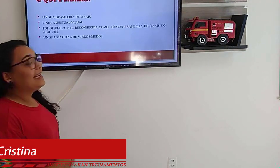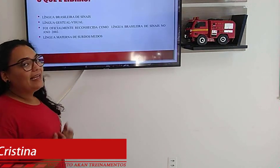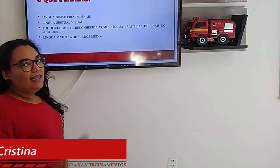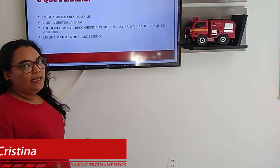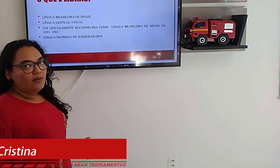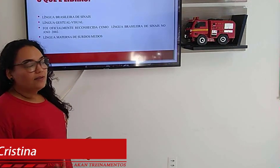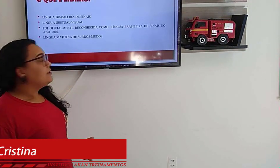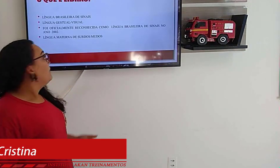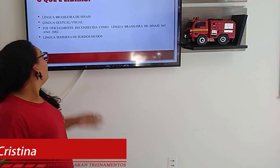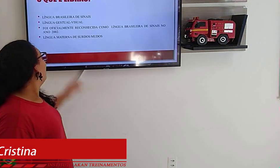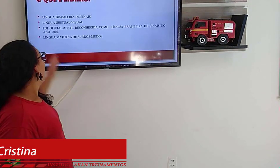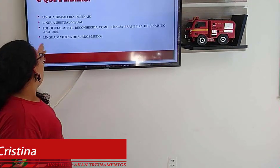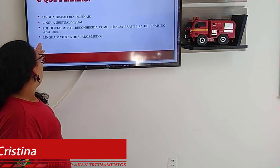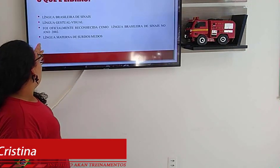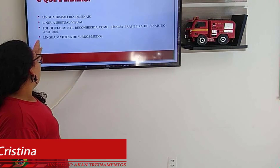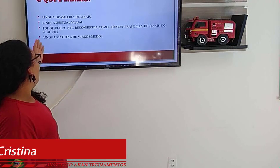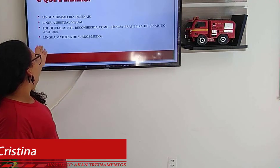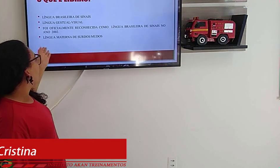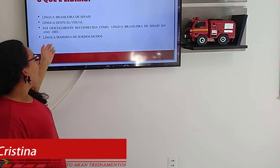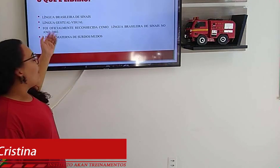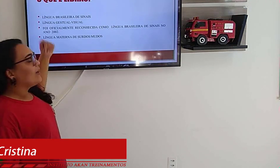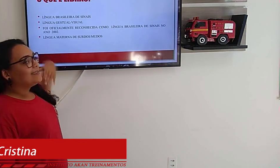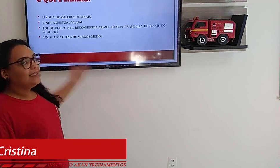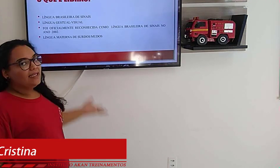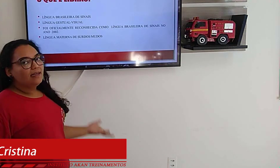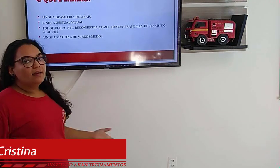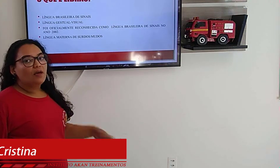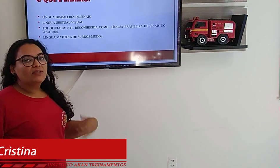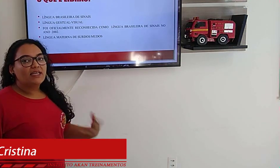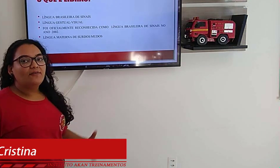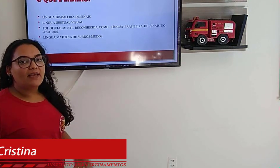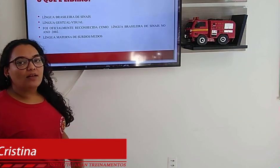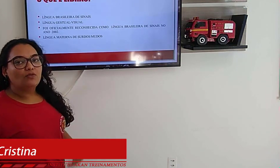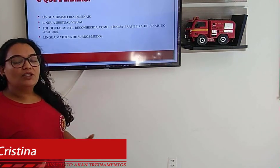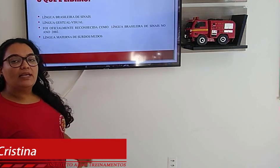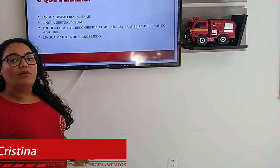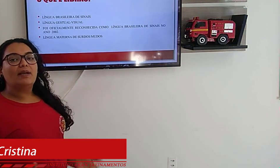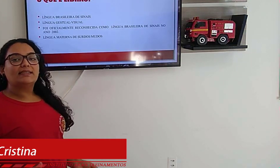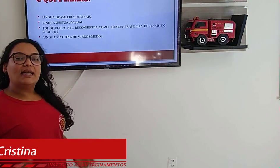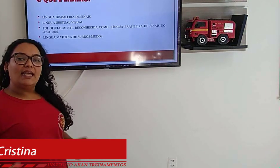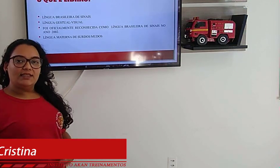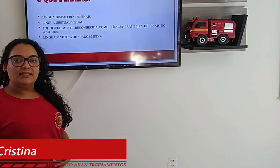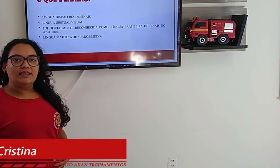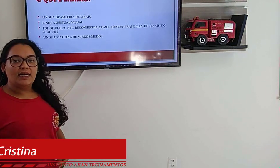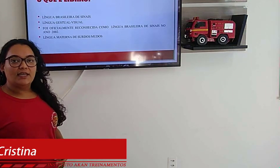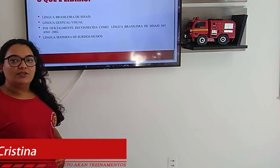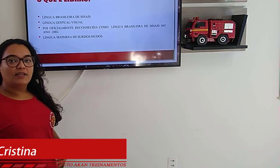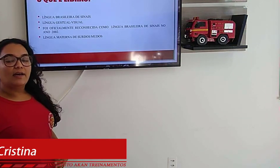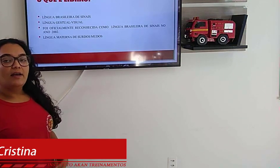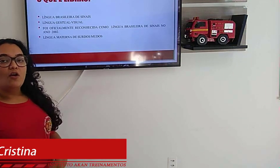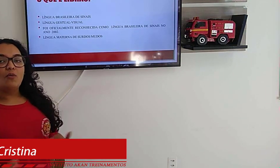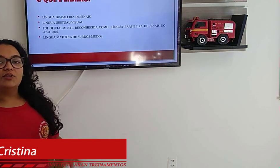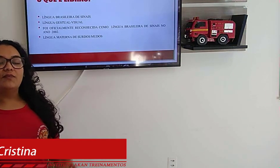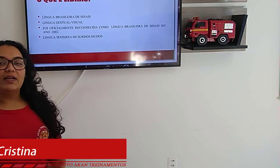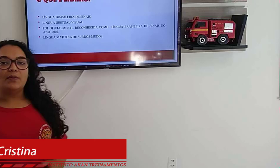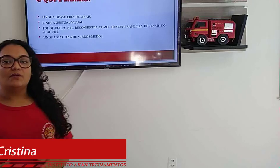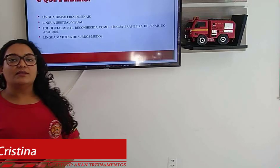é Libras? Libras é uma sigla que é o significado de língua brasileira de sinais, tá? Como eu já falei para